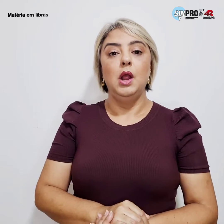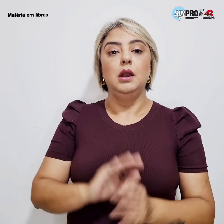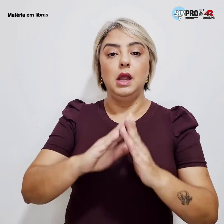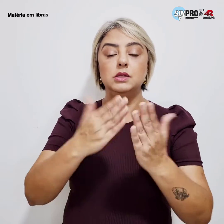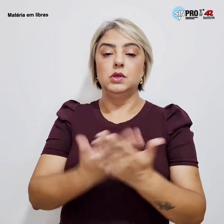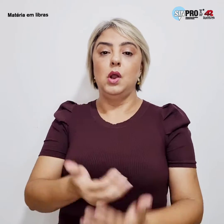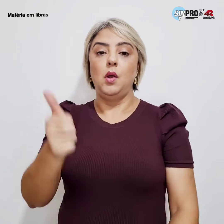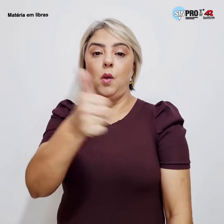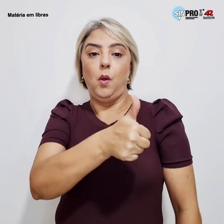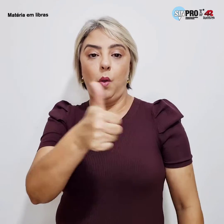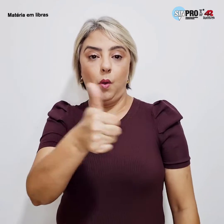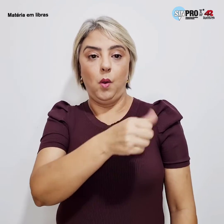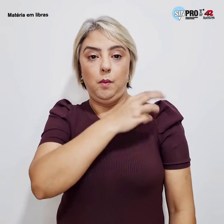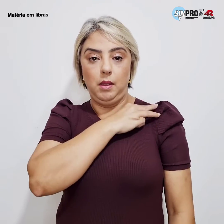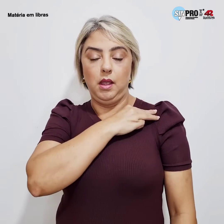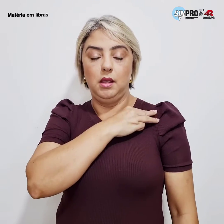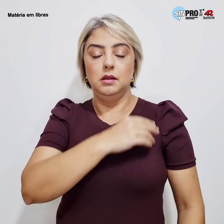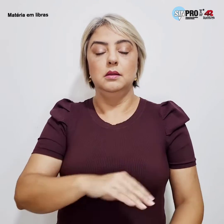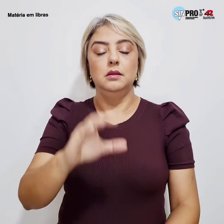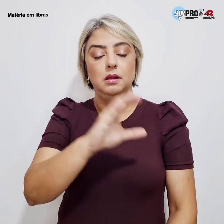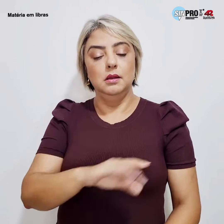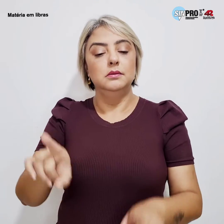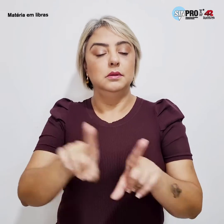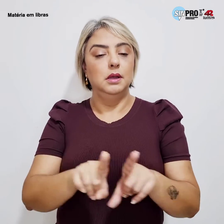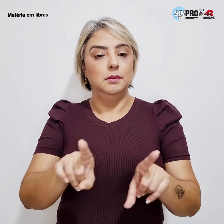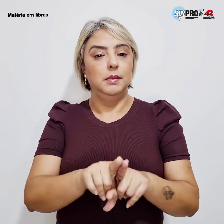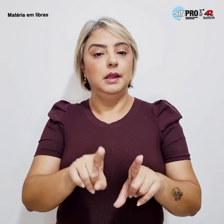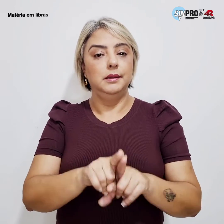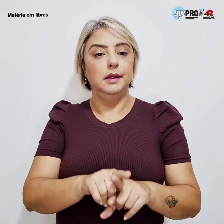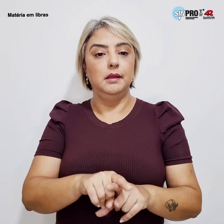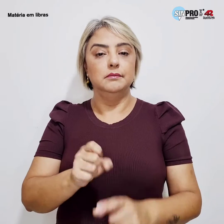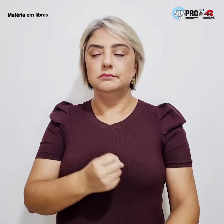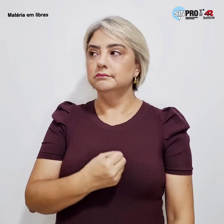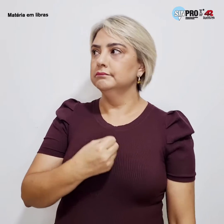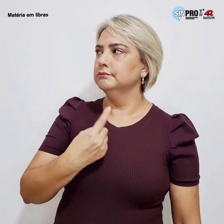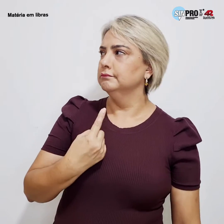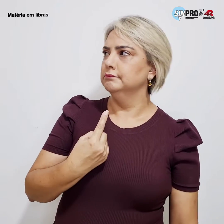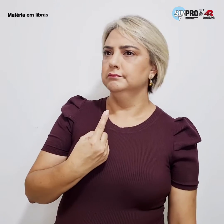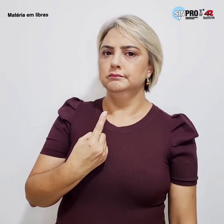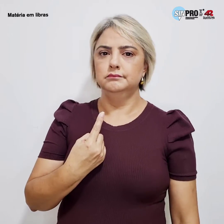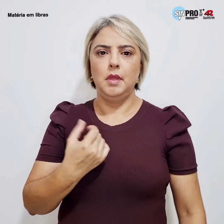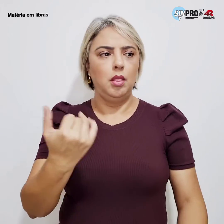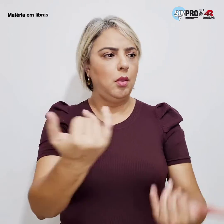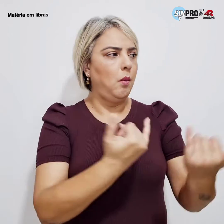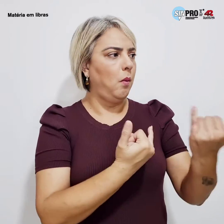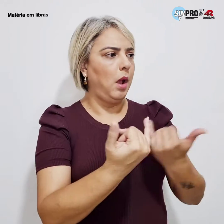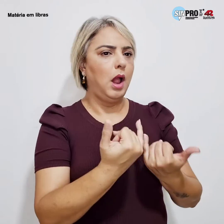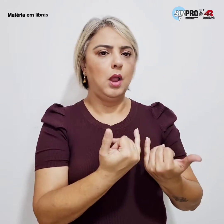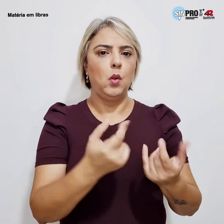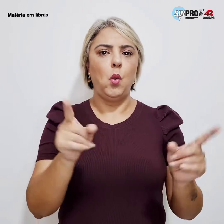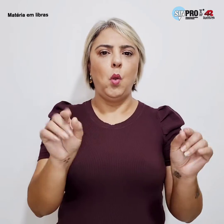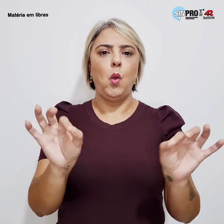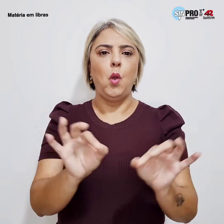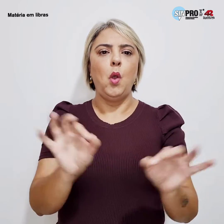da Ceilândia, também houve o fator surpresa no anúncio do fechamento das turmas de